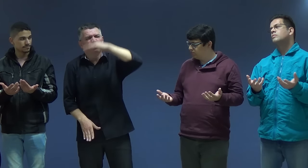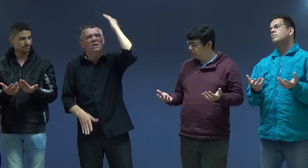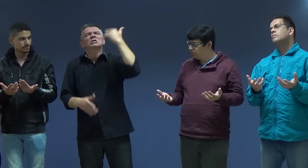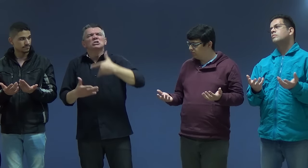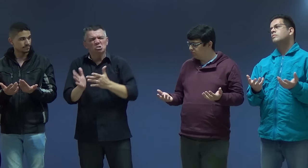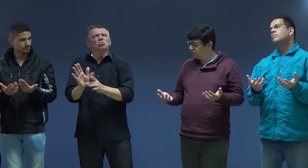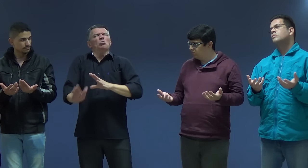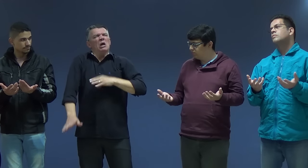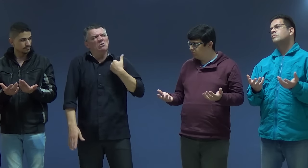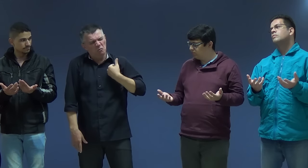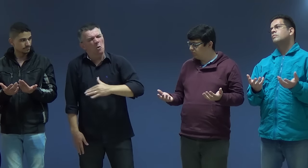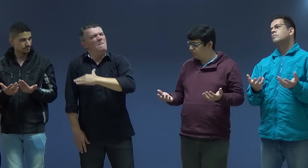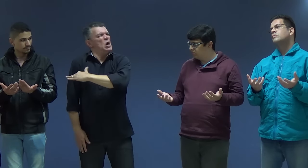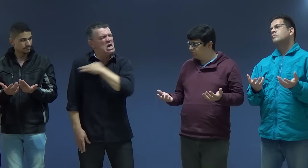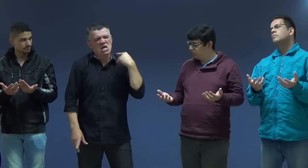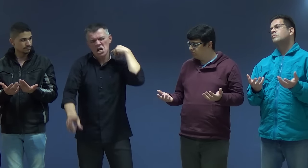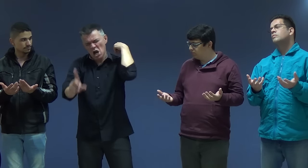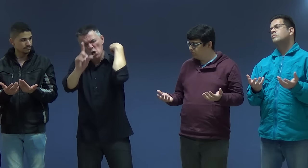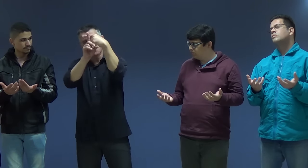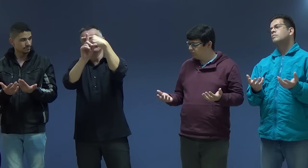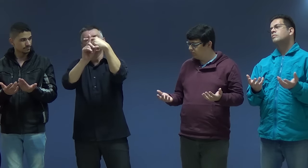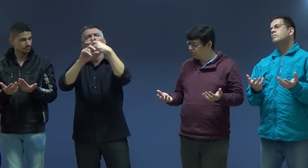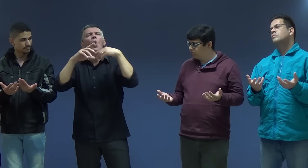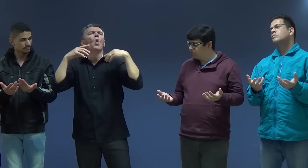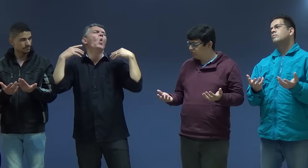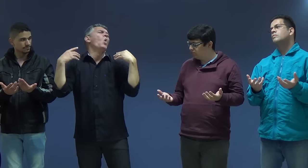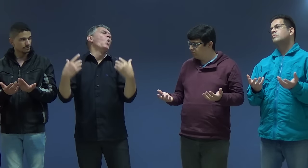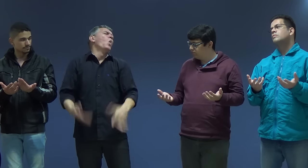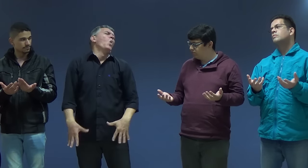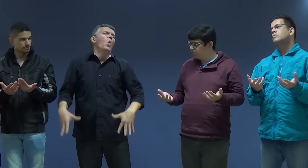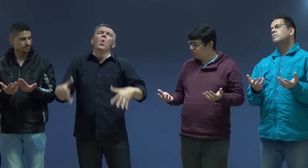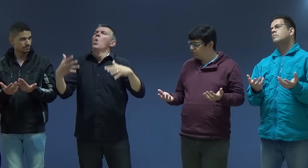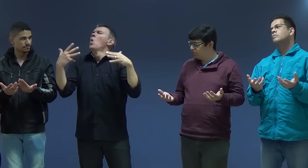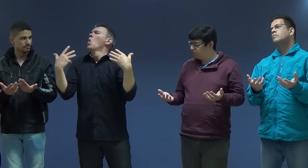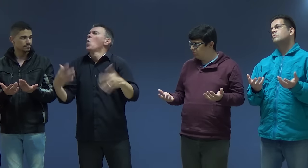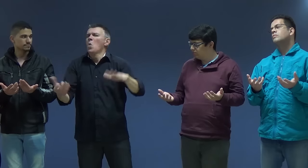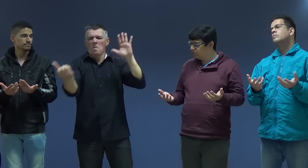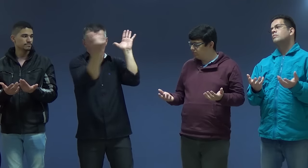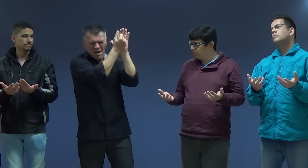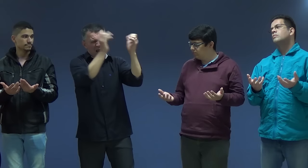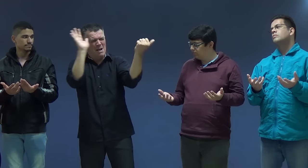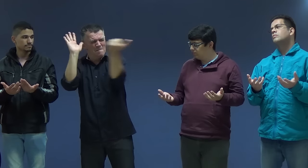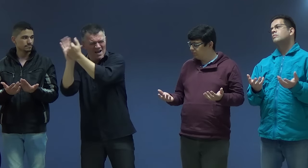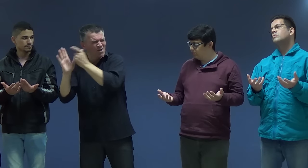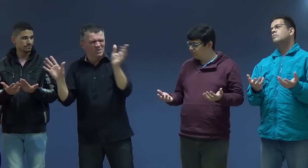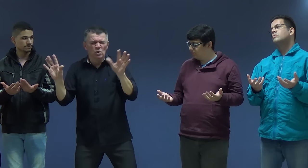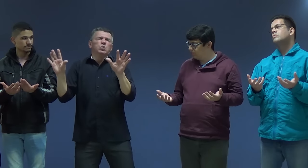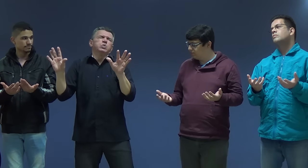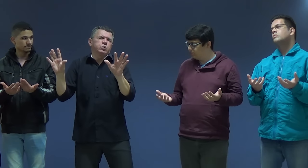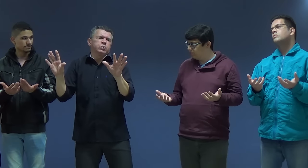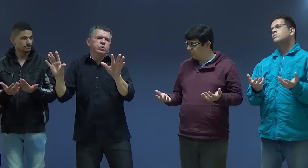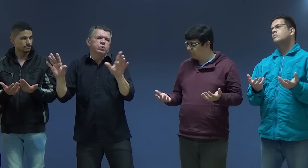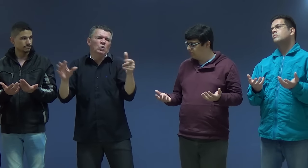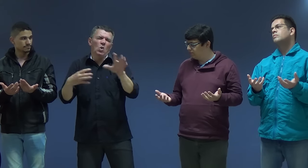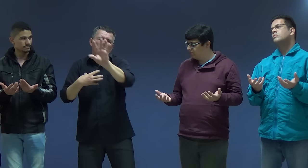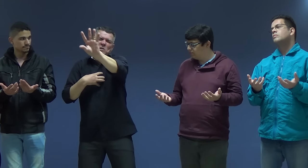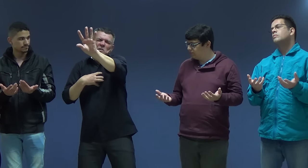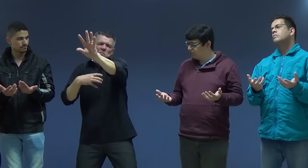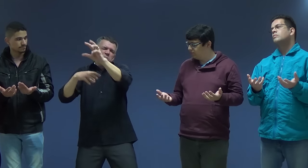de nascer, de crescer e aceitar morrer naquela cruz por nós. Ser crucificado, sofrer